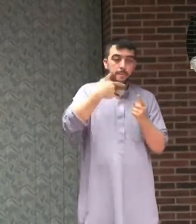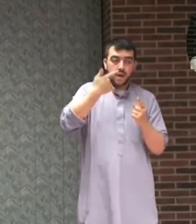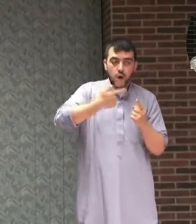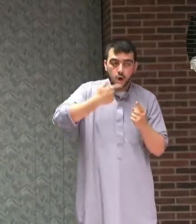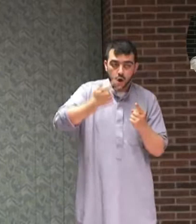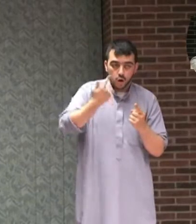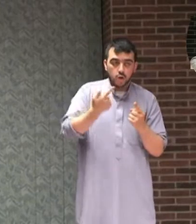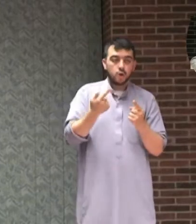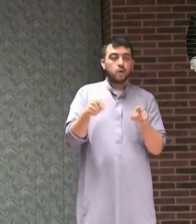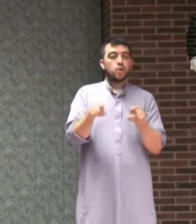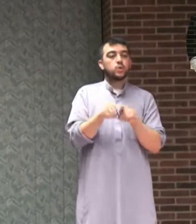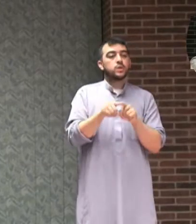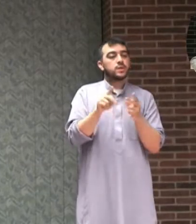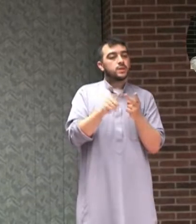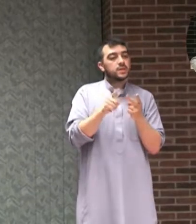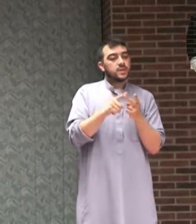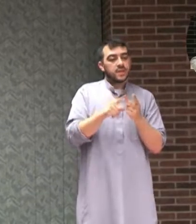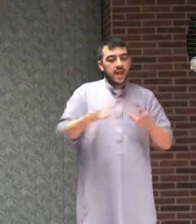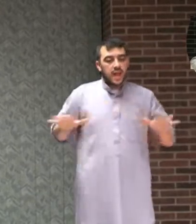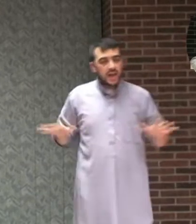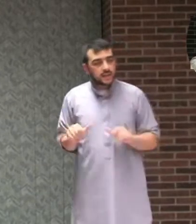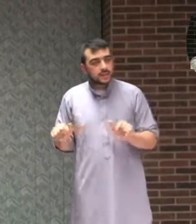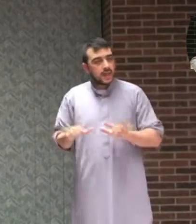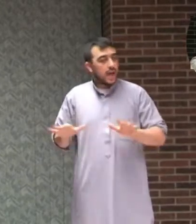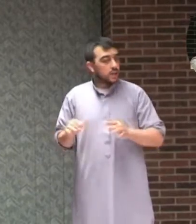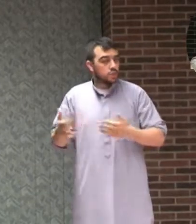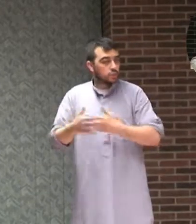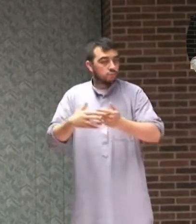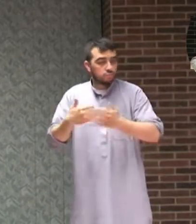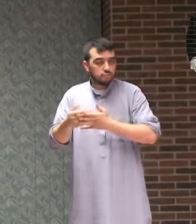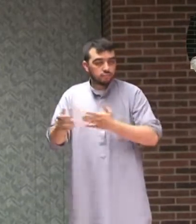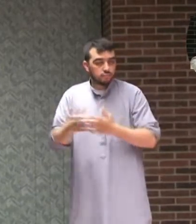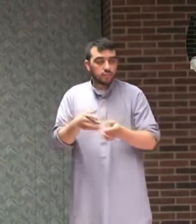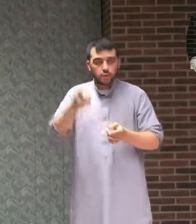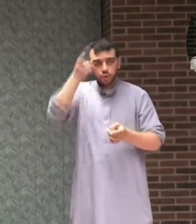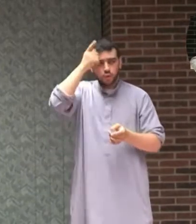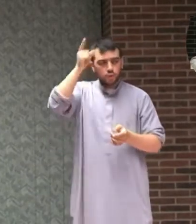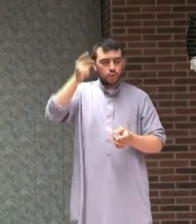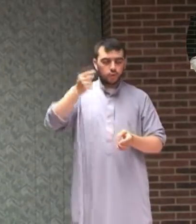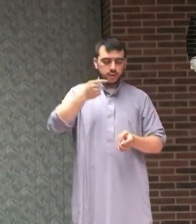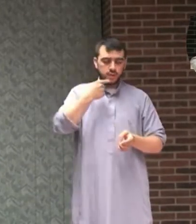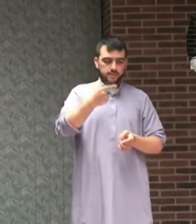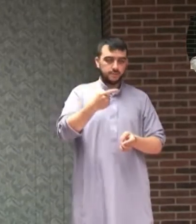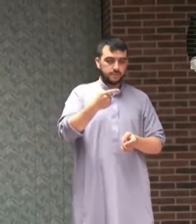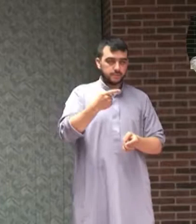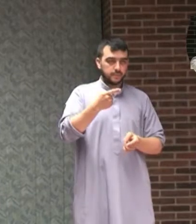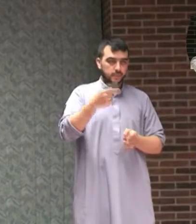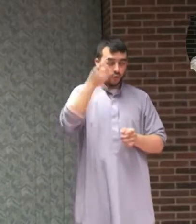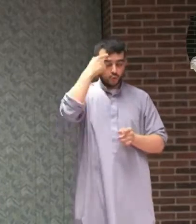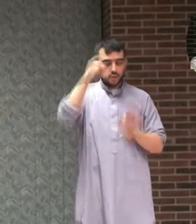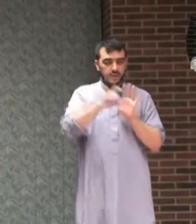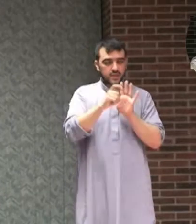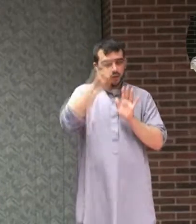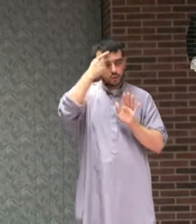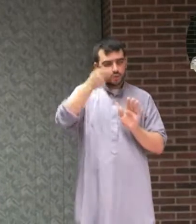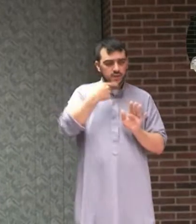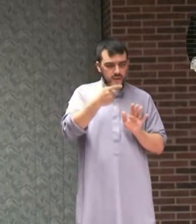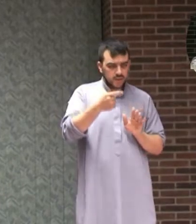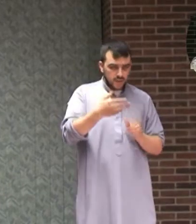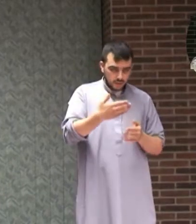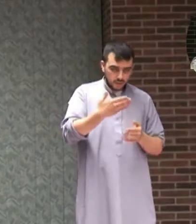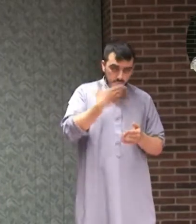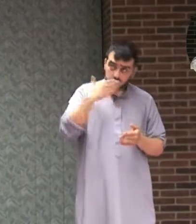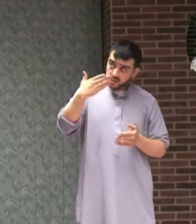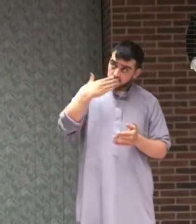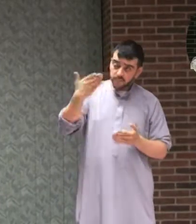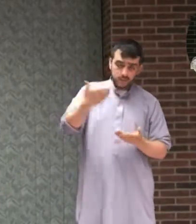parole, mais elle se fait également à travers l'acte. I'amalu ala Daoud shukra. Allah subhanahu wa ta'ala dit, faites le shukr,